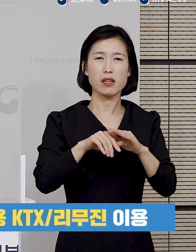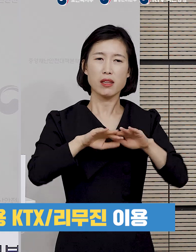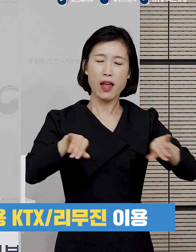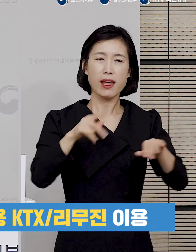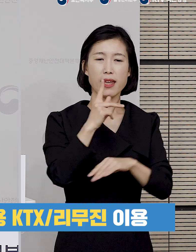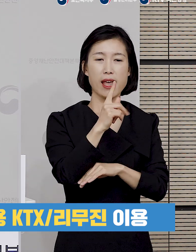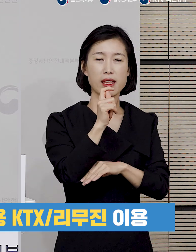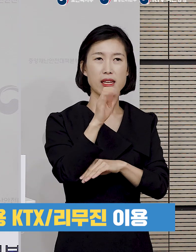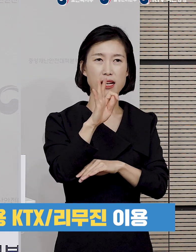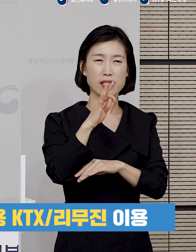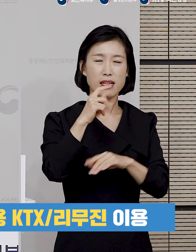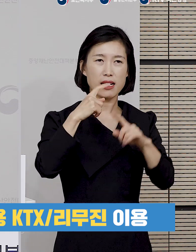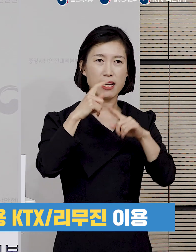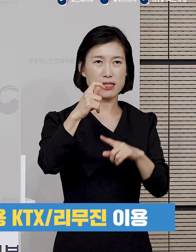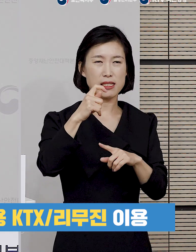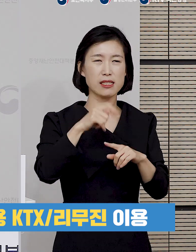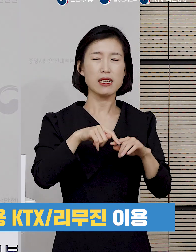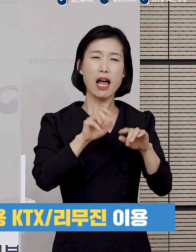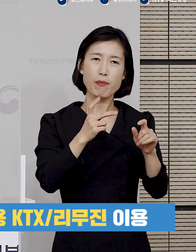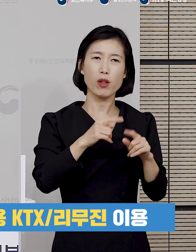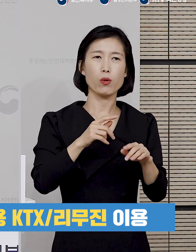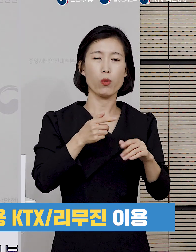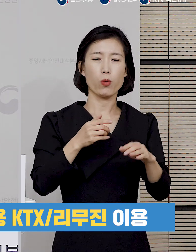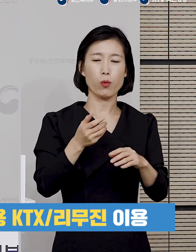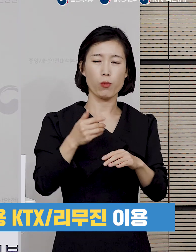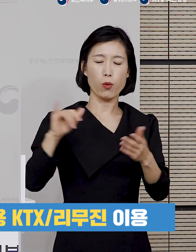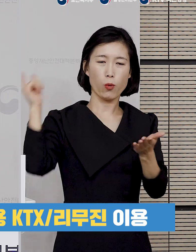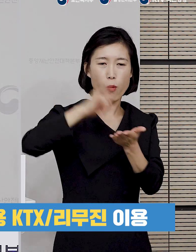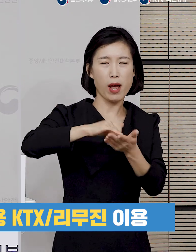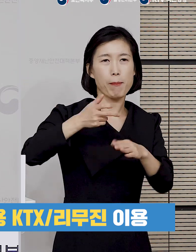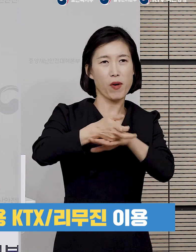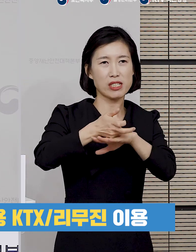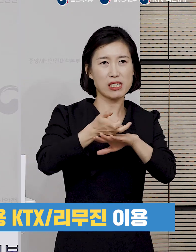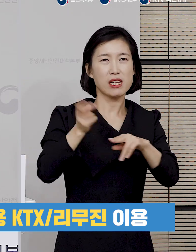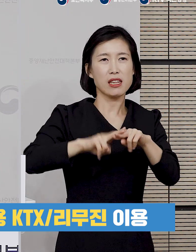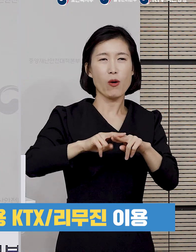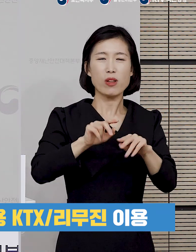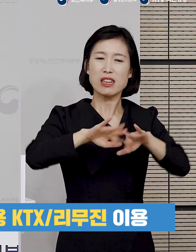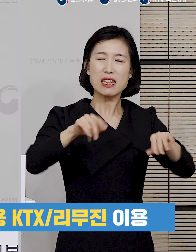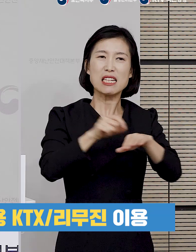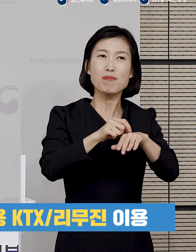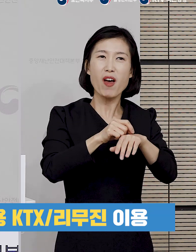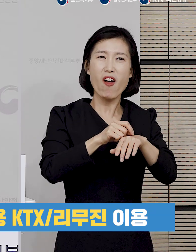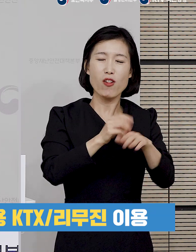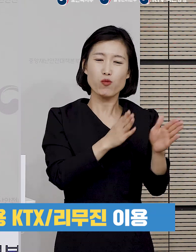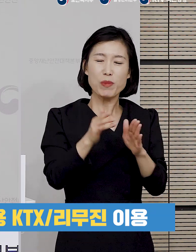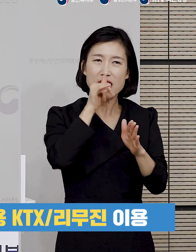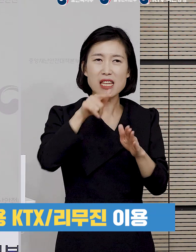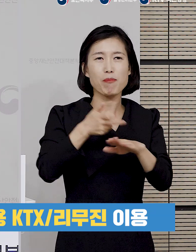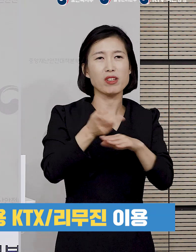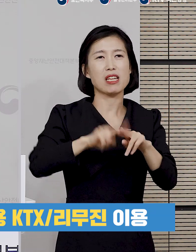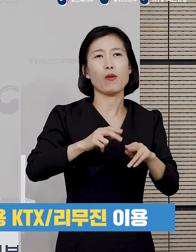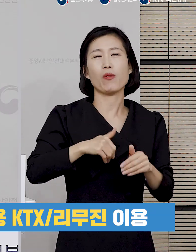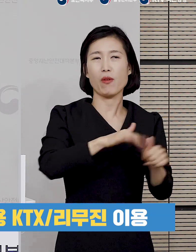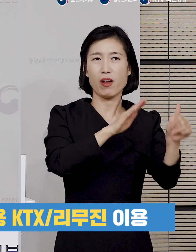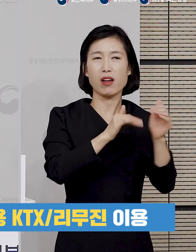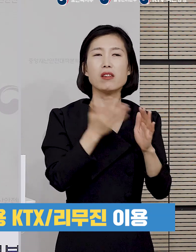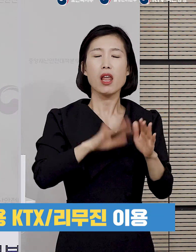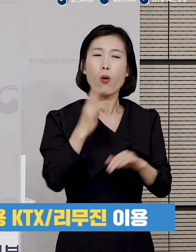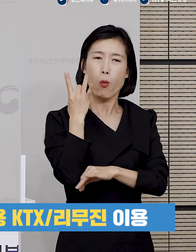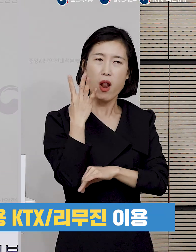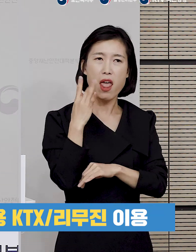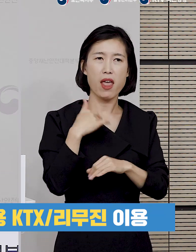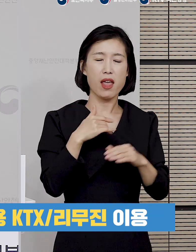전용 칸에 마련된 ktx 나 공항 리무진 을 통해서 전국 각 거점 지역으로 이동을 합니다 문제는 각